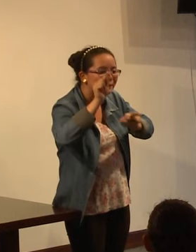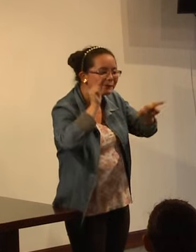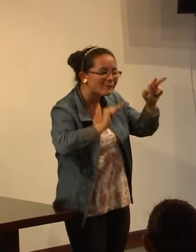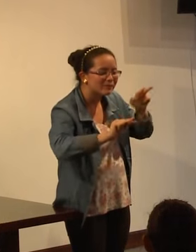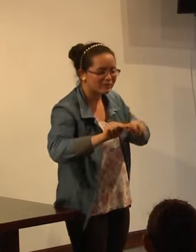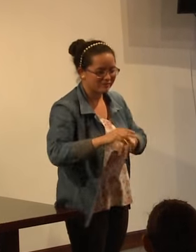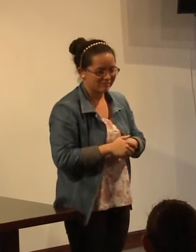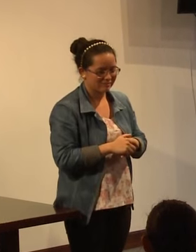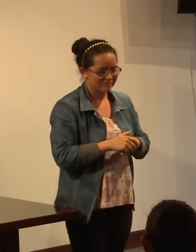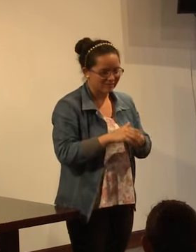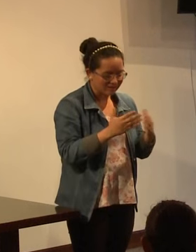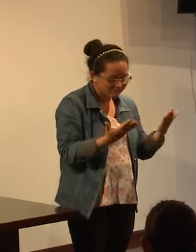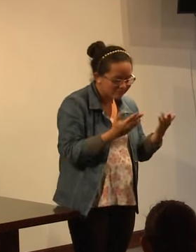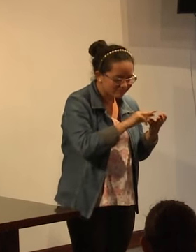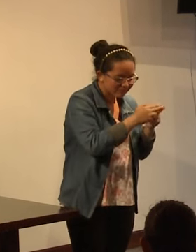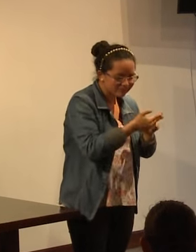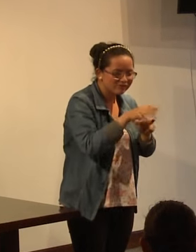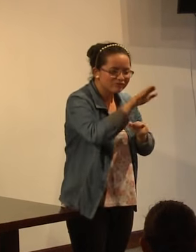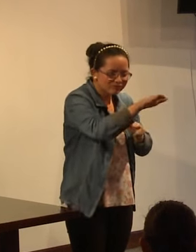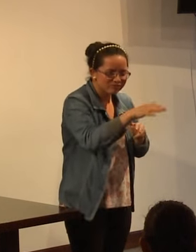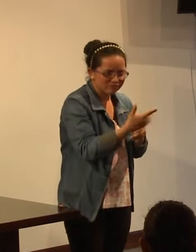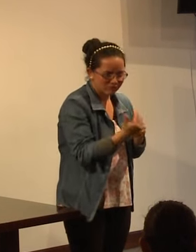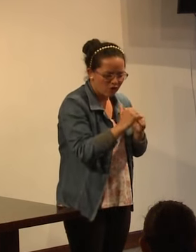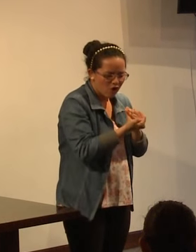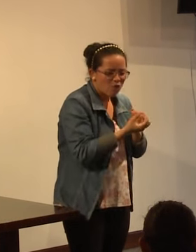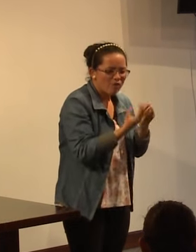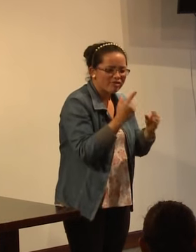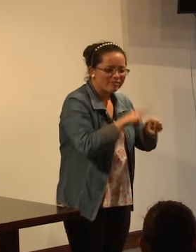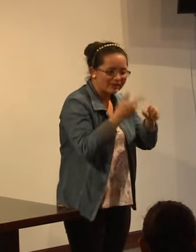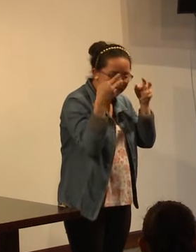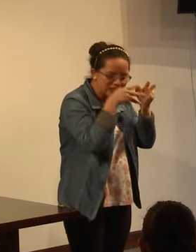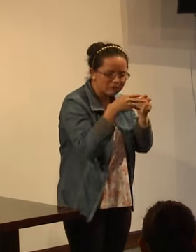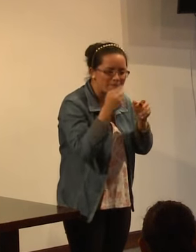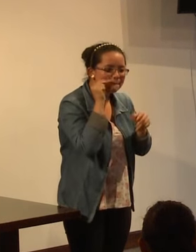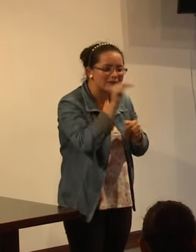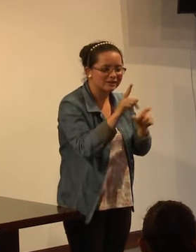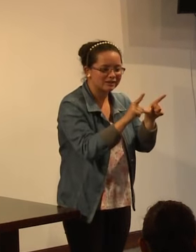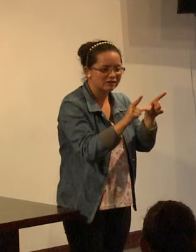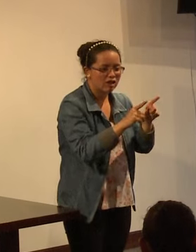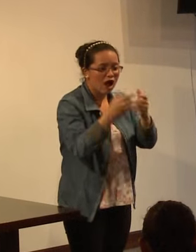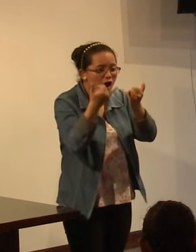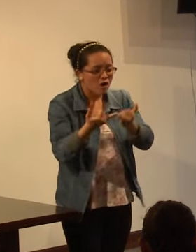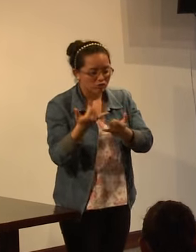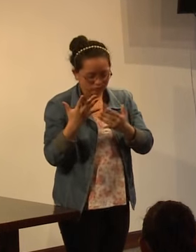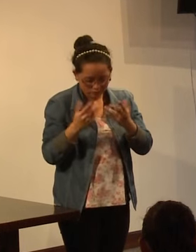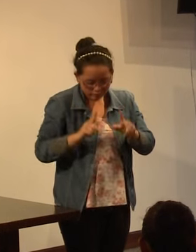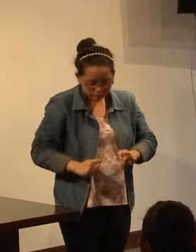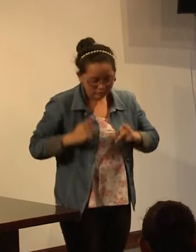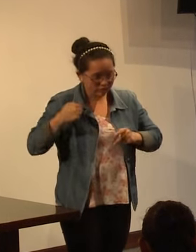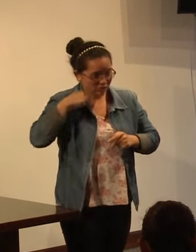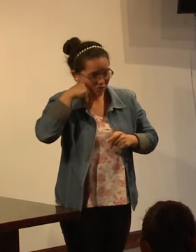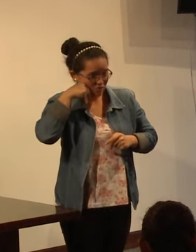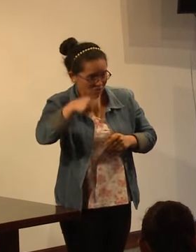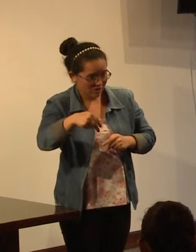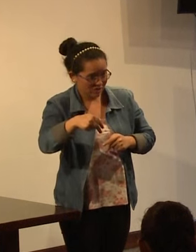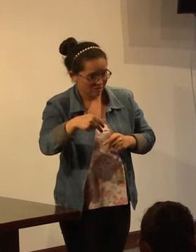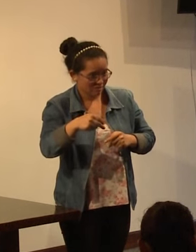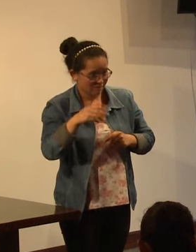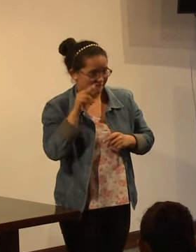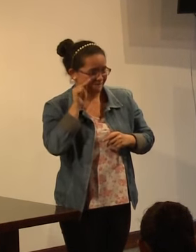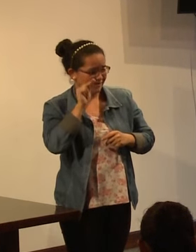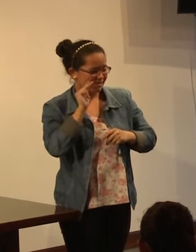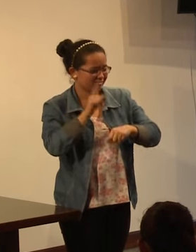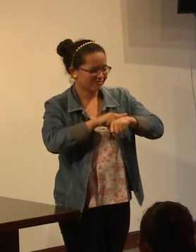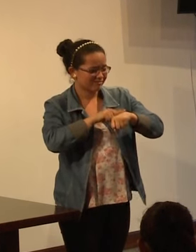televisión? Listo, ahora en su vida cotidiana diaria, ¿cuánto tiempo se gastó no viendo televisión? ¿No se han echado una buena serie de Netflix así